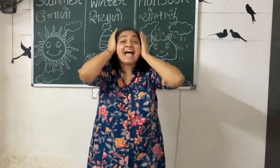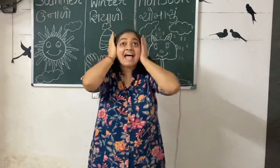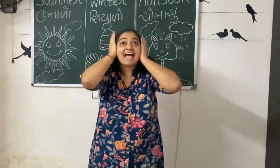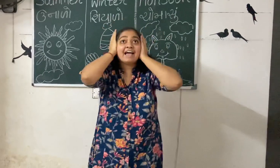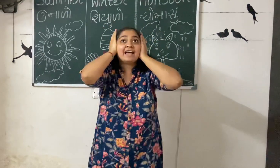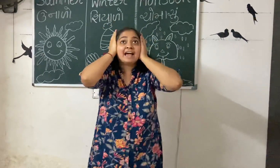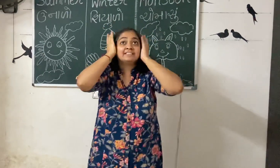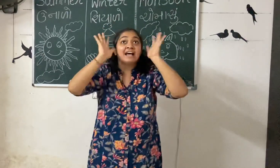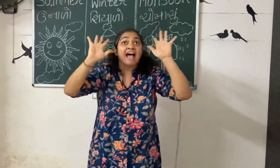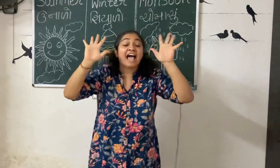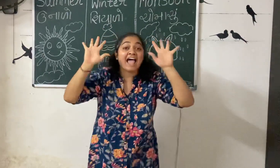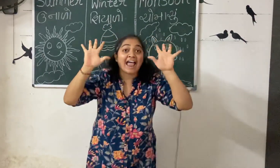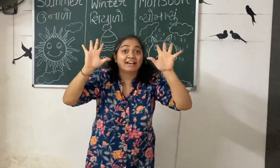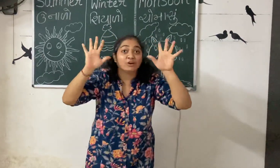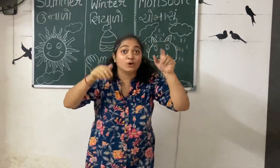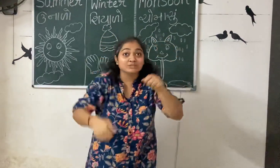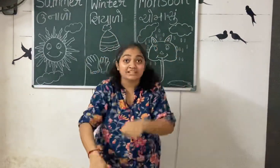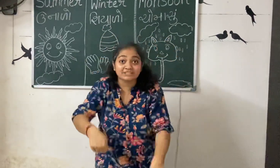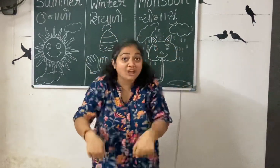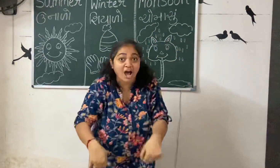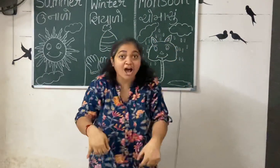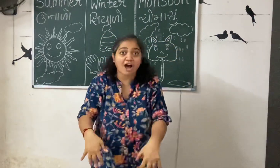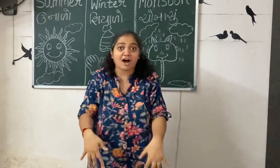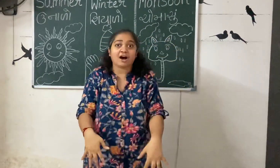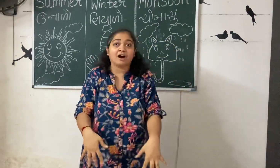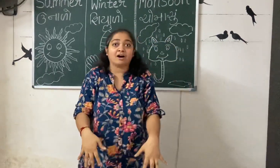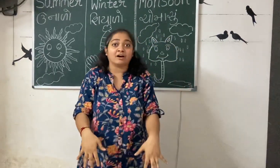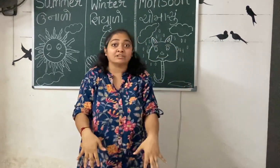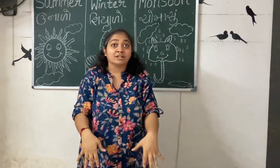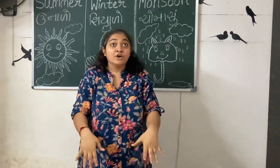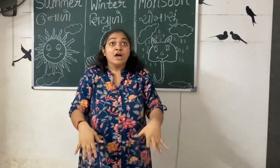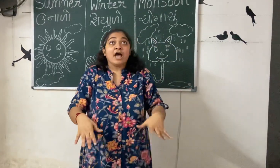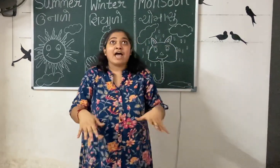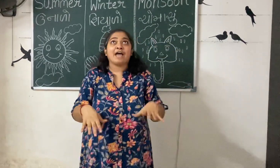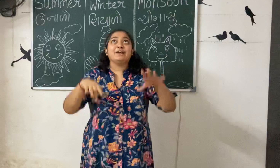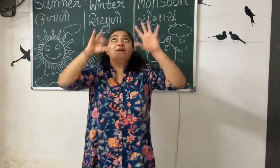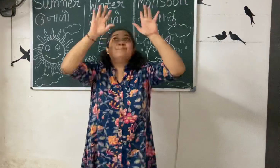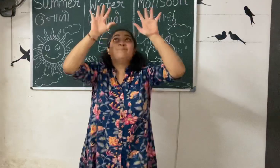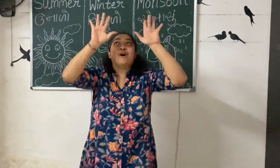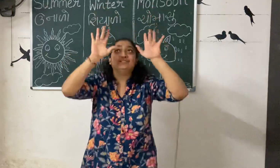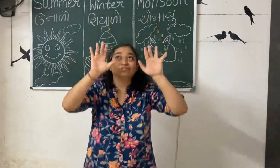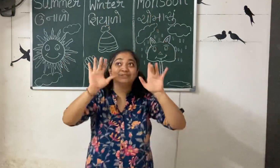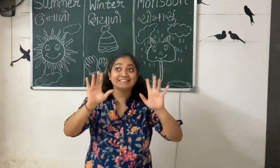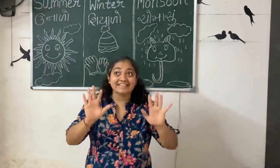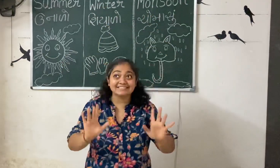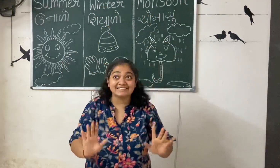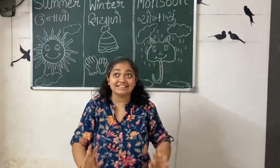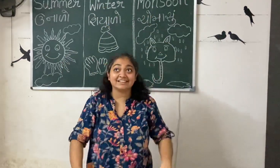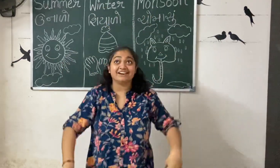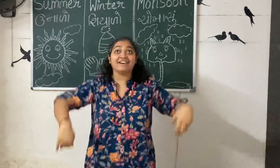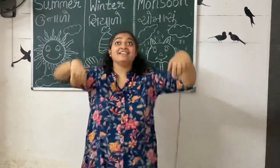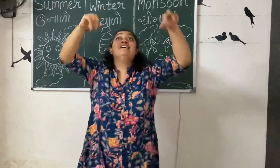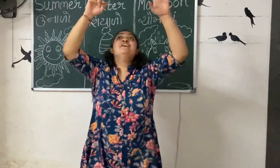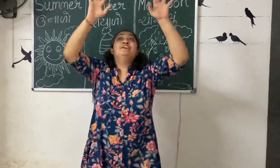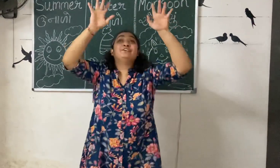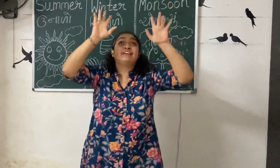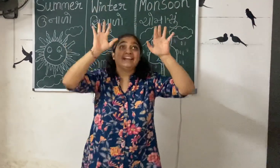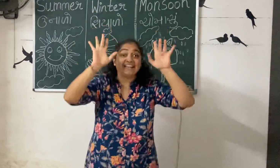hats, handglows and socks And monsoon season, rainy